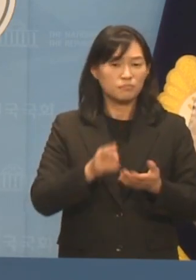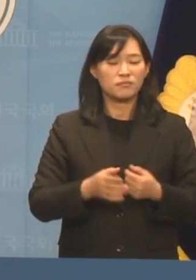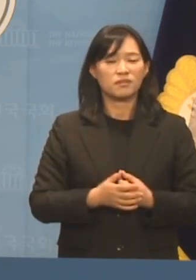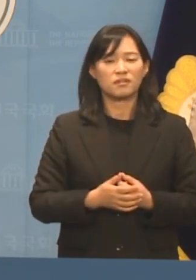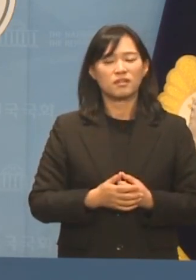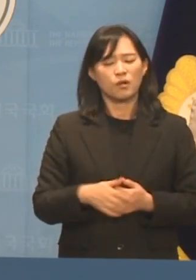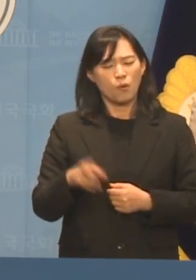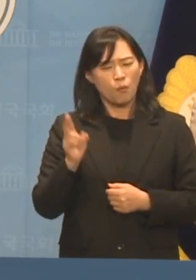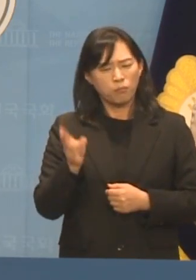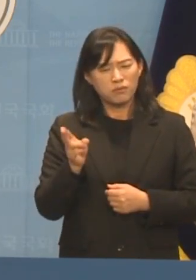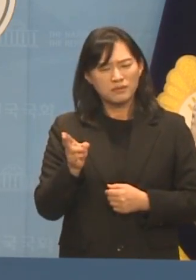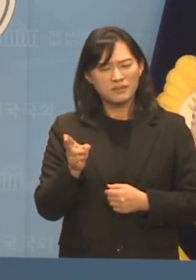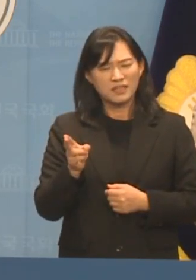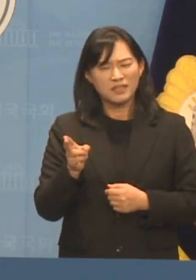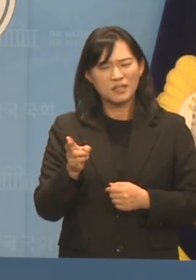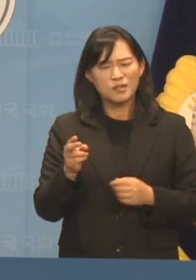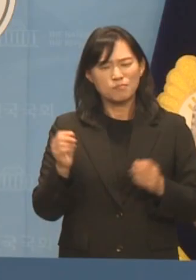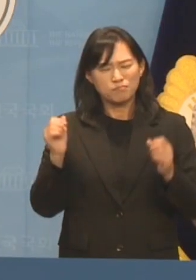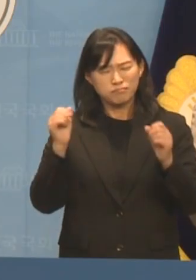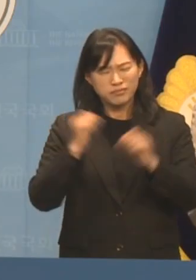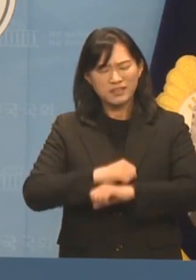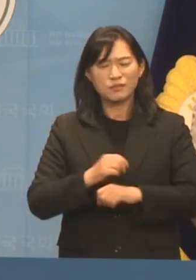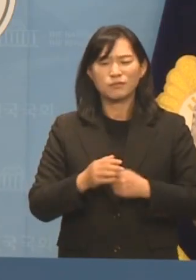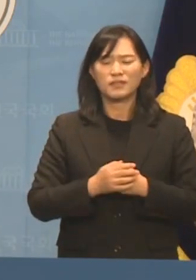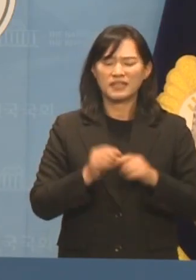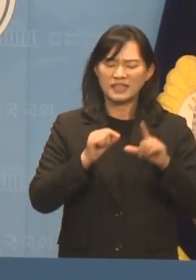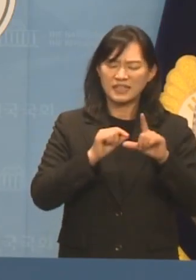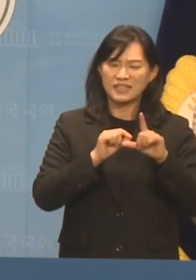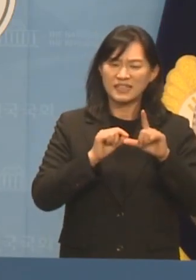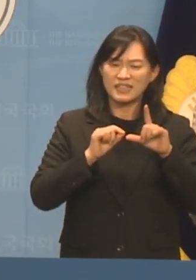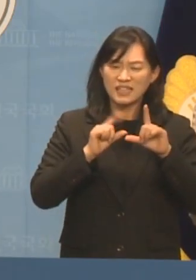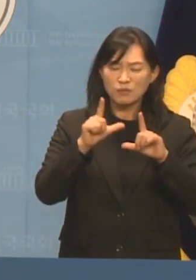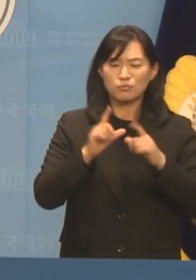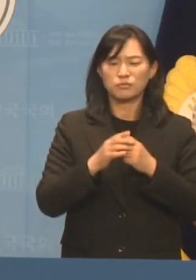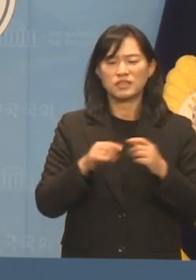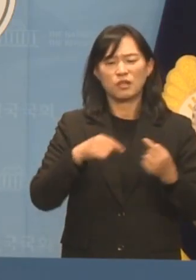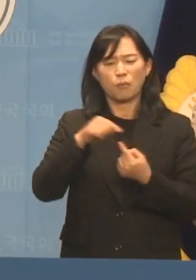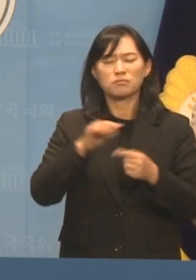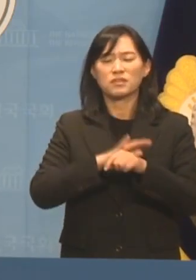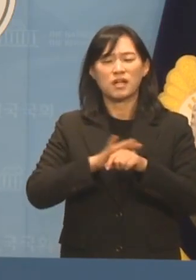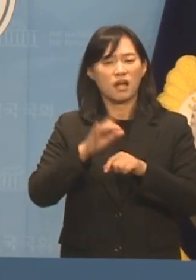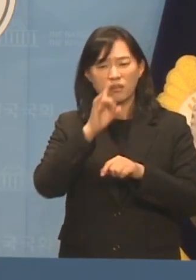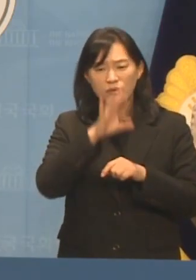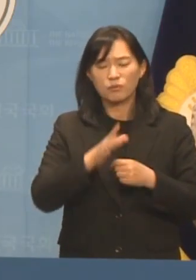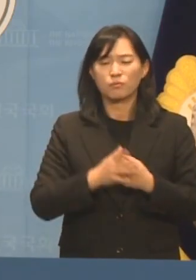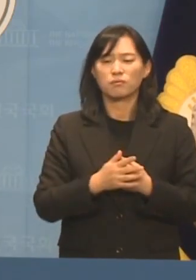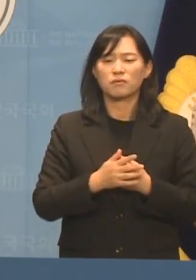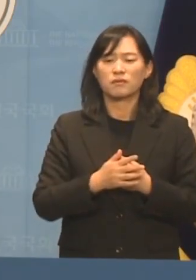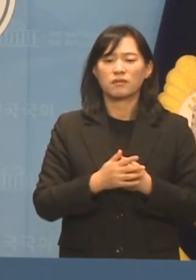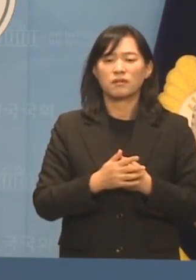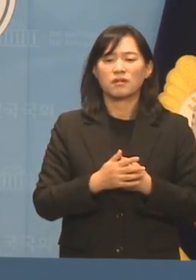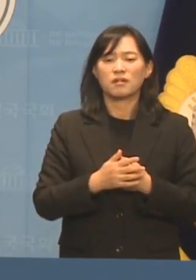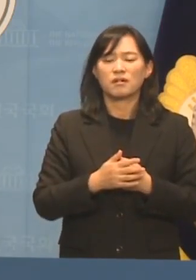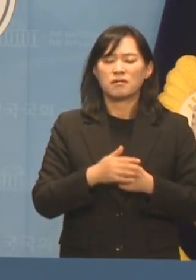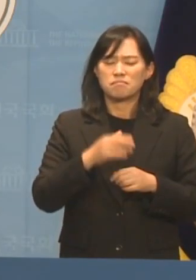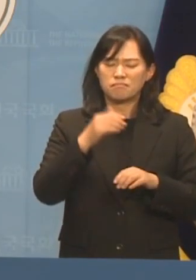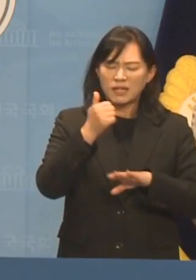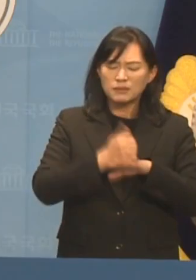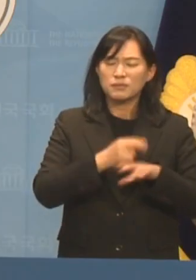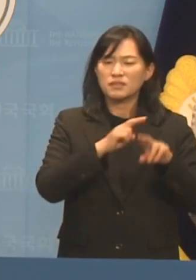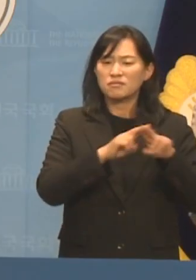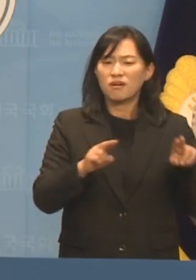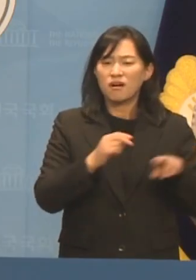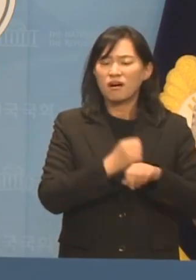이렇게 홈플러스가 찌게 밝혀지고 상당 부분 영업이 위축되고 심지어는 철수까지 우려가 되는